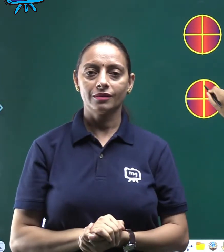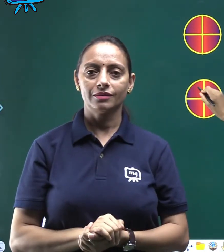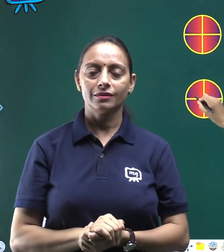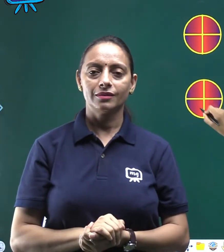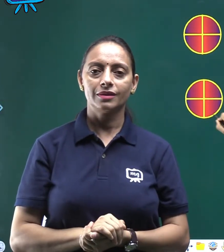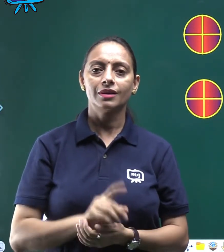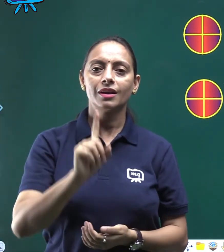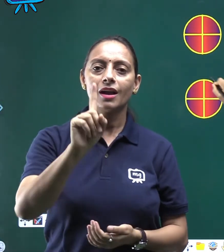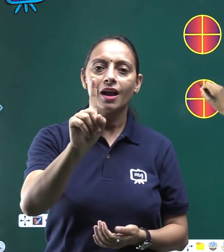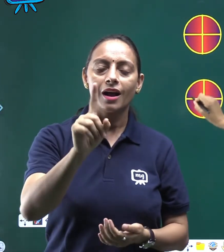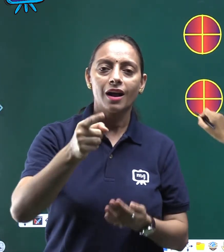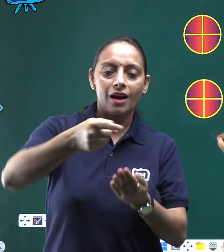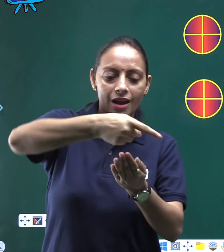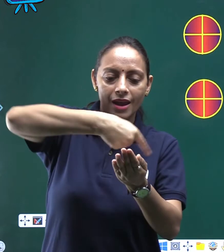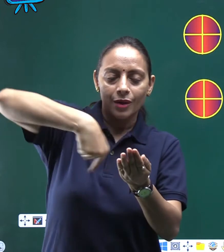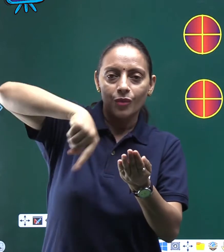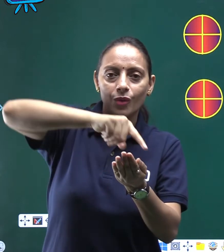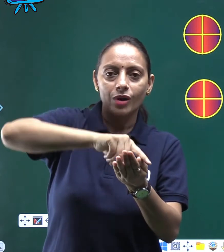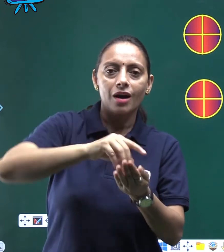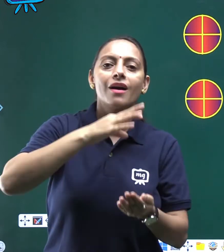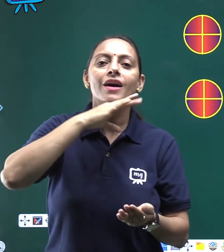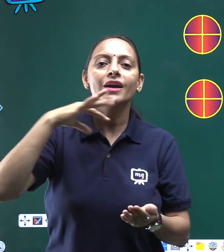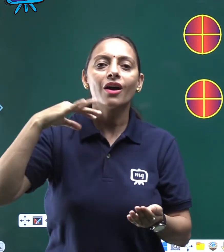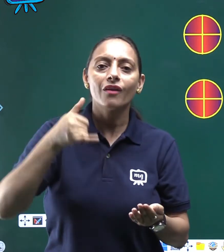एक पूरा रंग हुआ है,